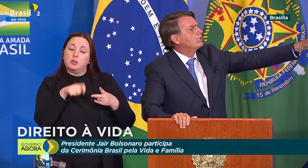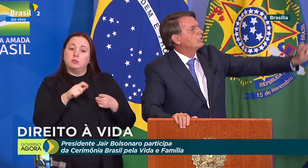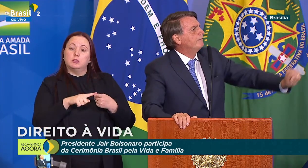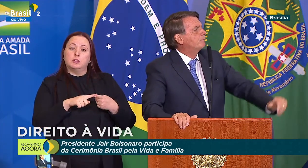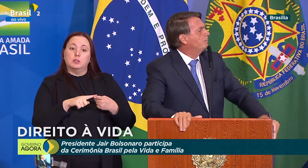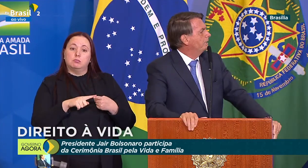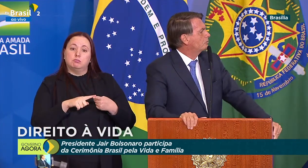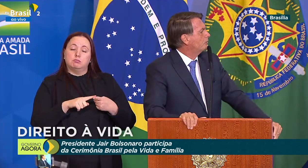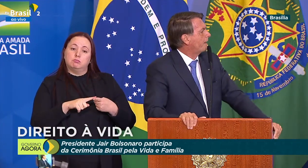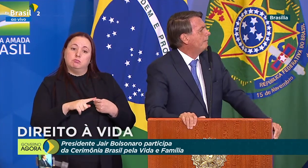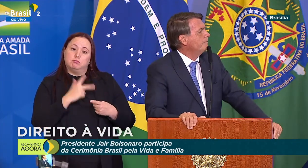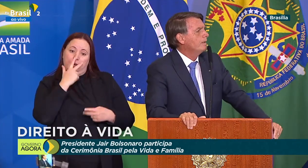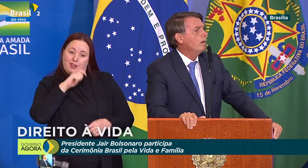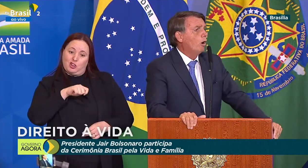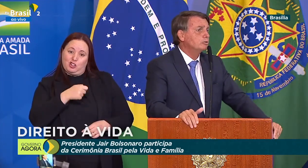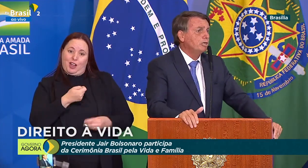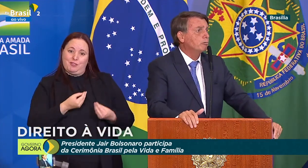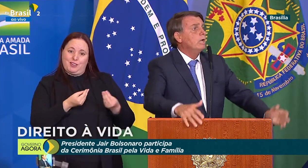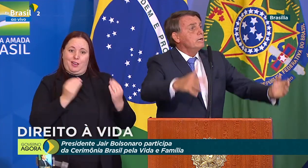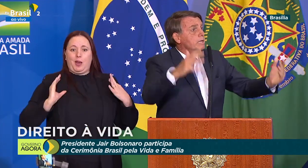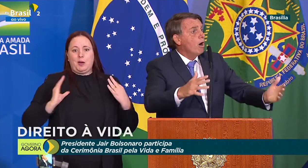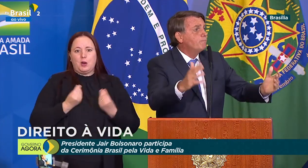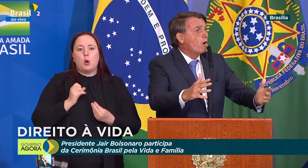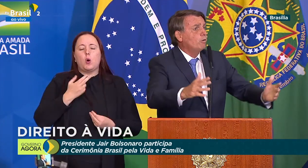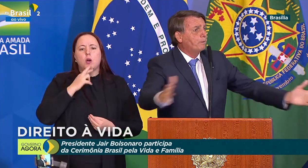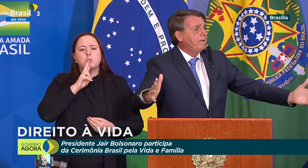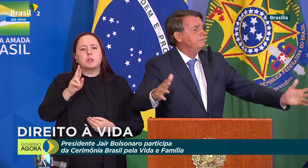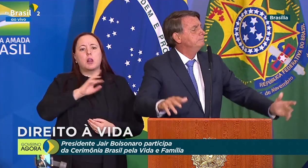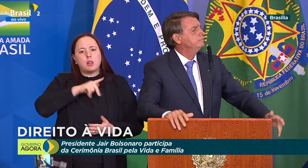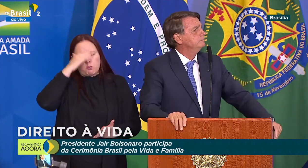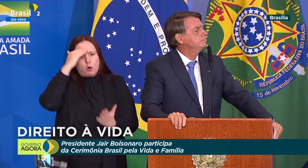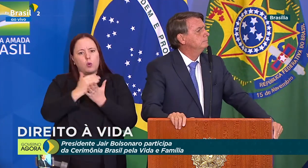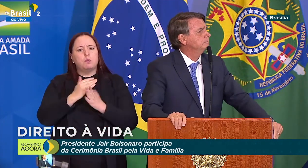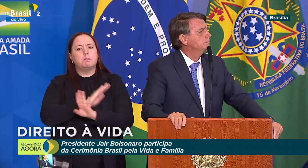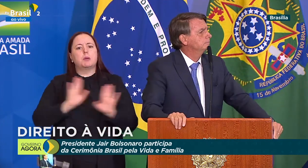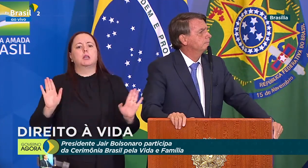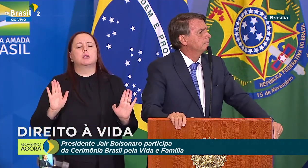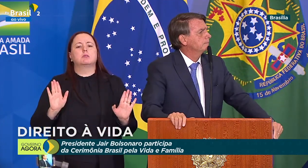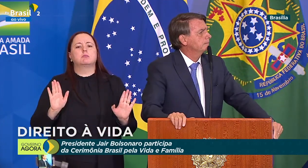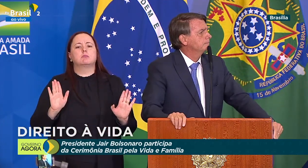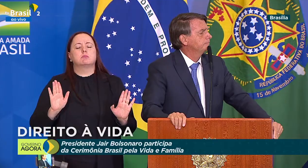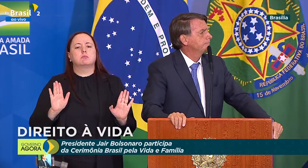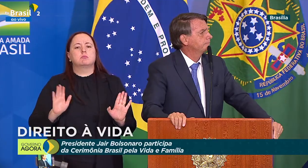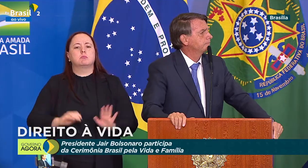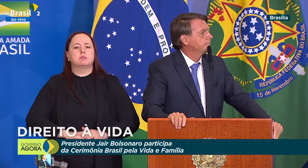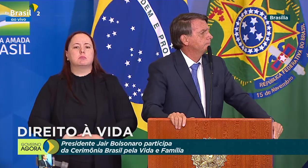entrega a chave para o Supremo ou digo não vou cumprir